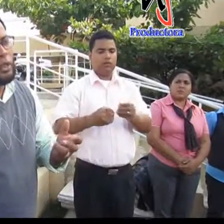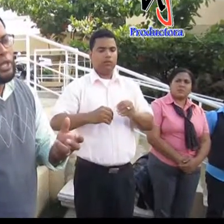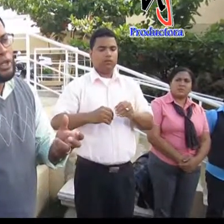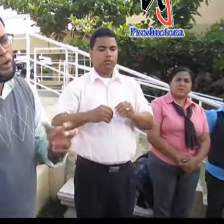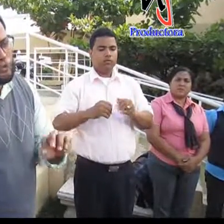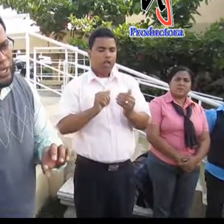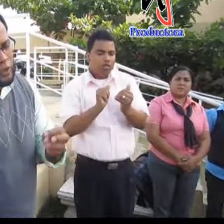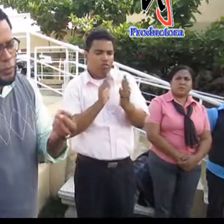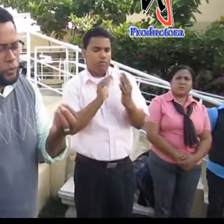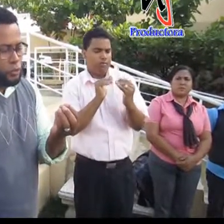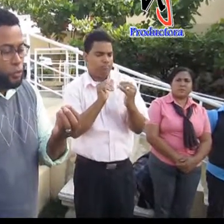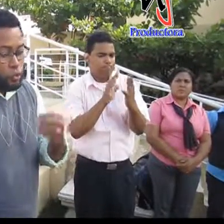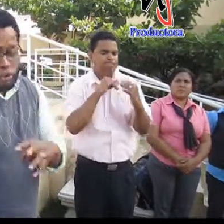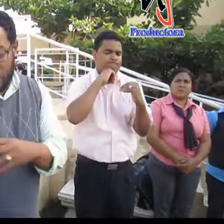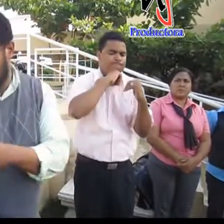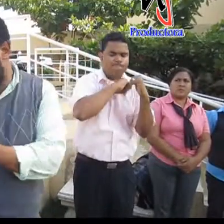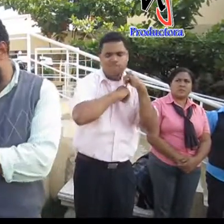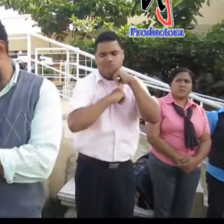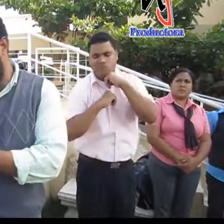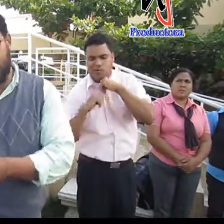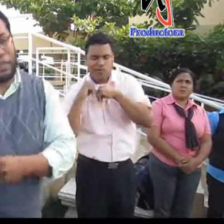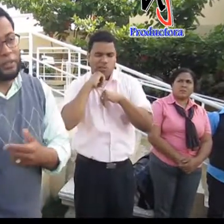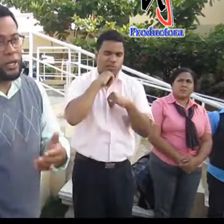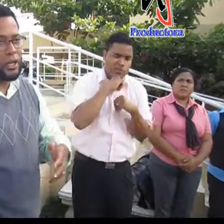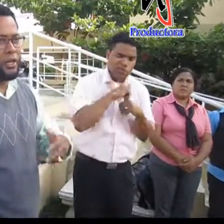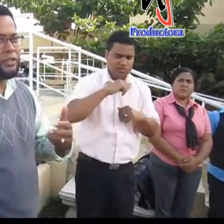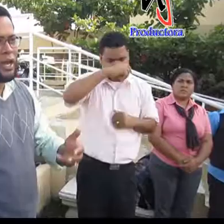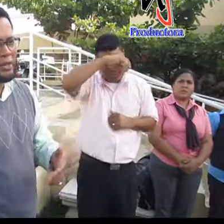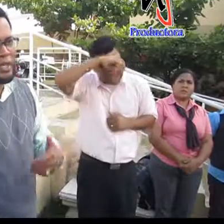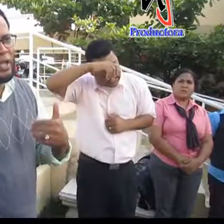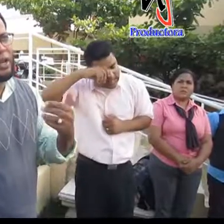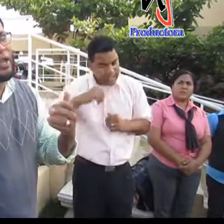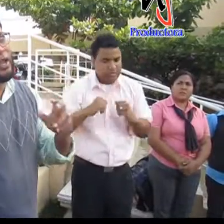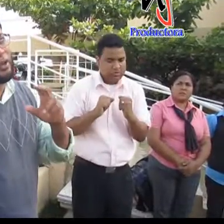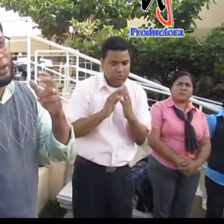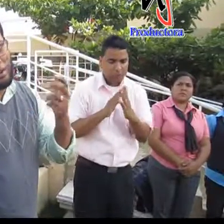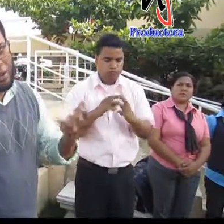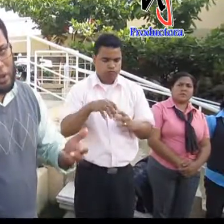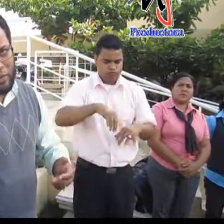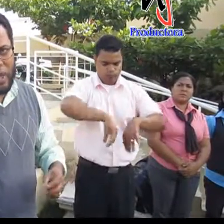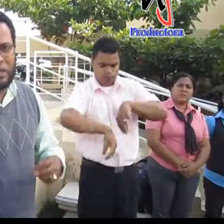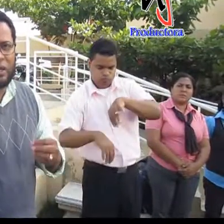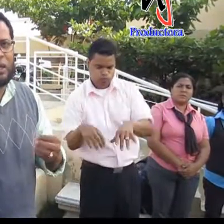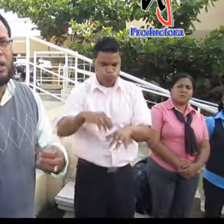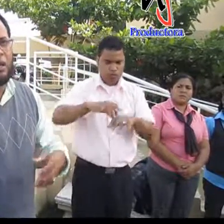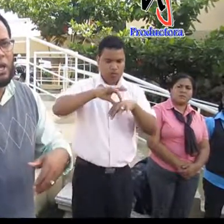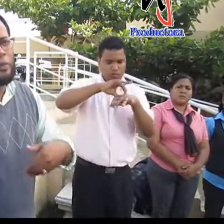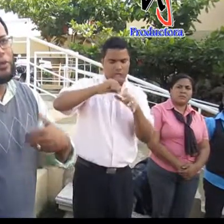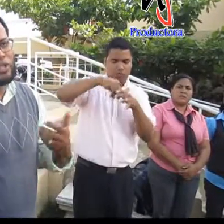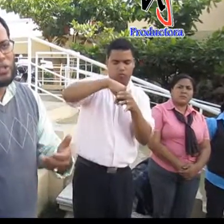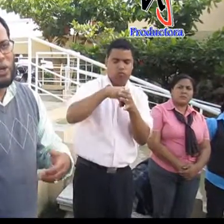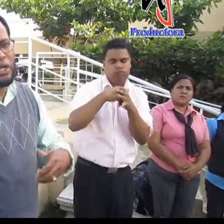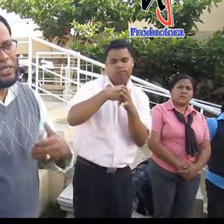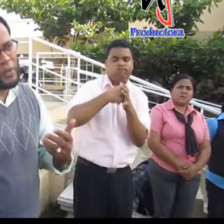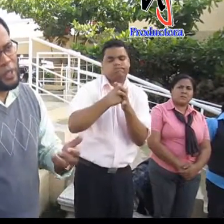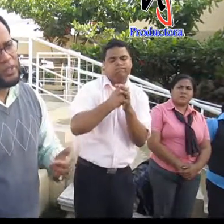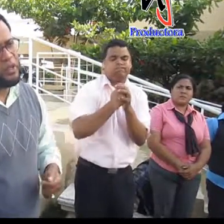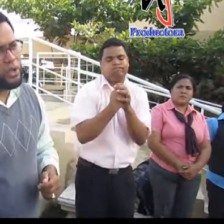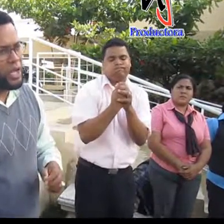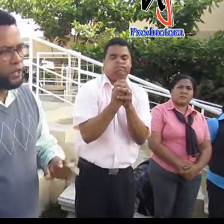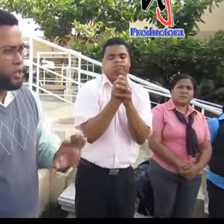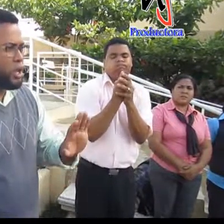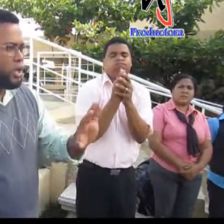por conflictos, por lucha constante entre la tierra, el medio ambiente y el proceso en el que